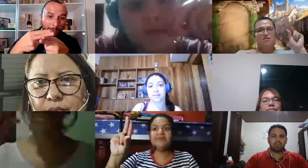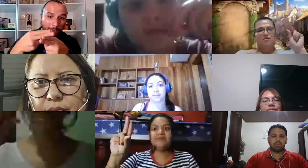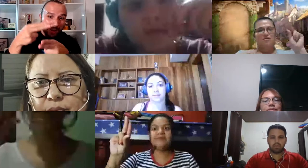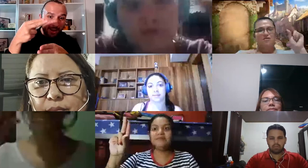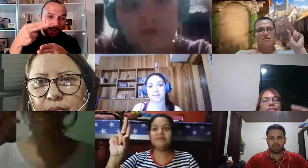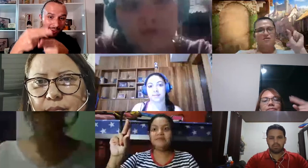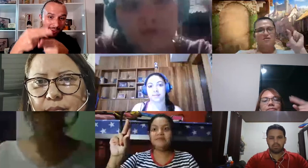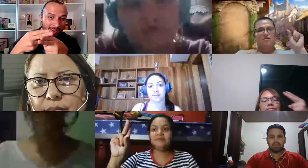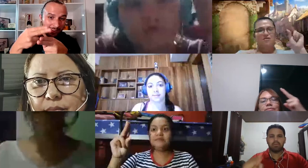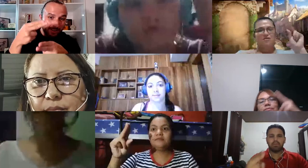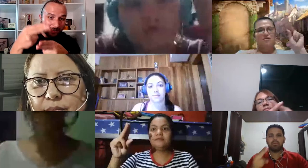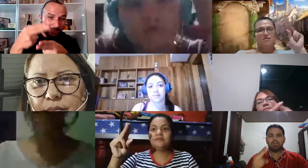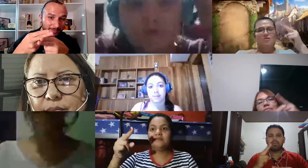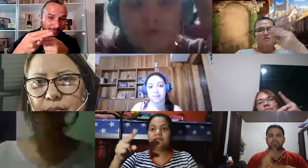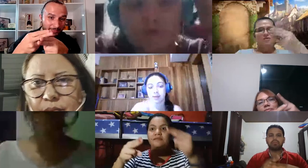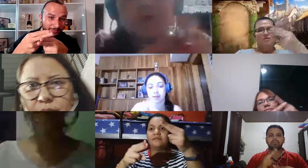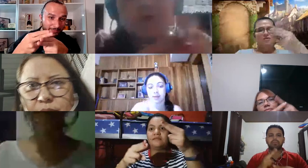Hombre.